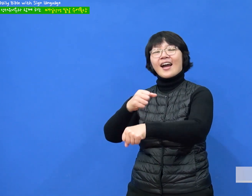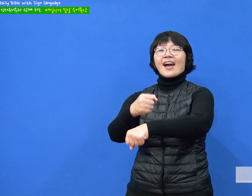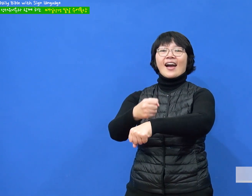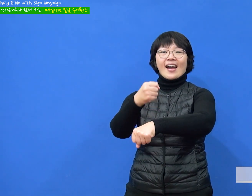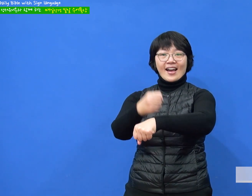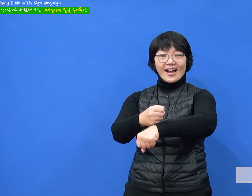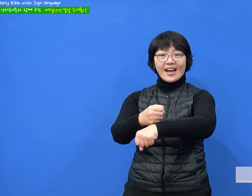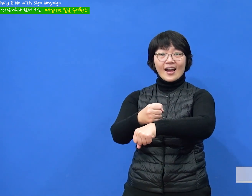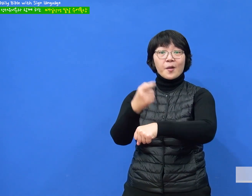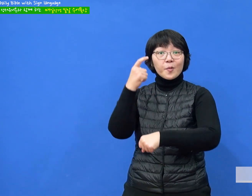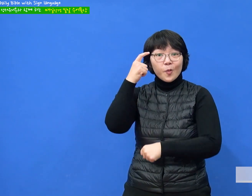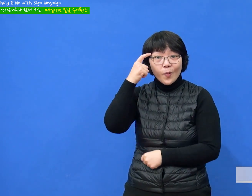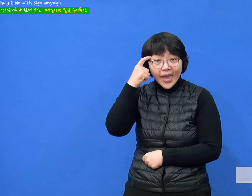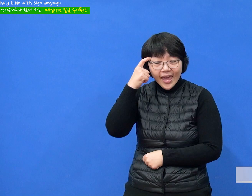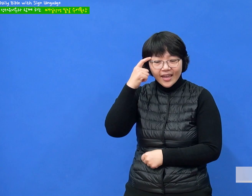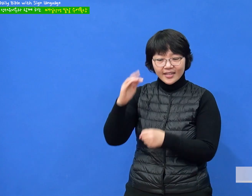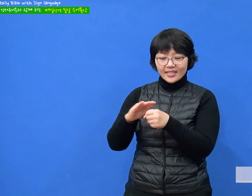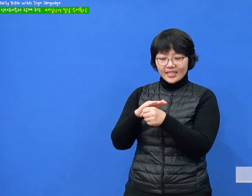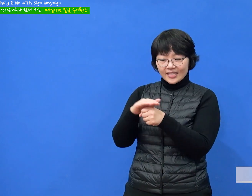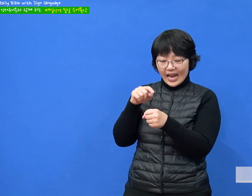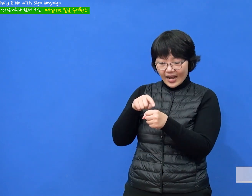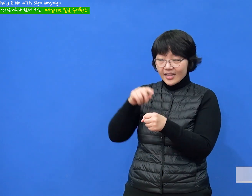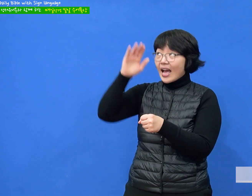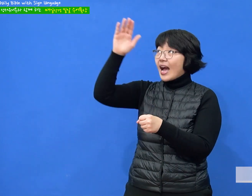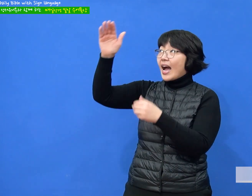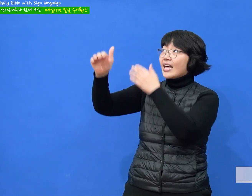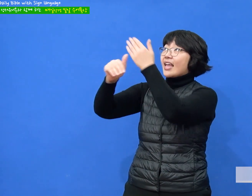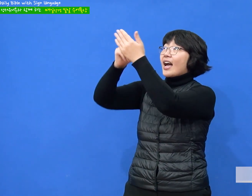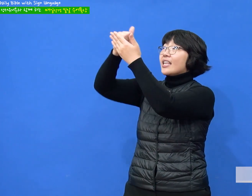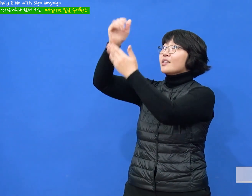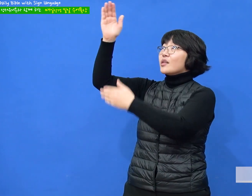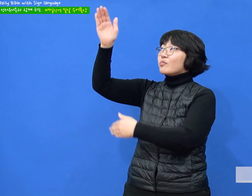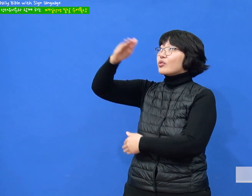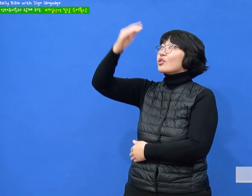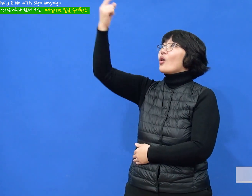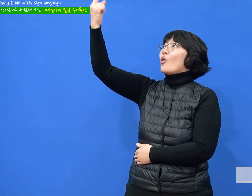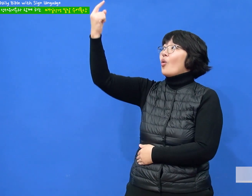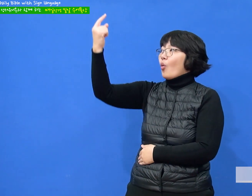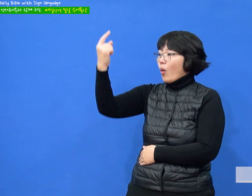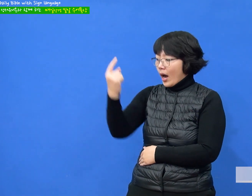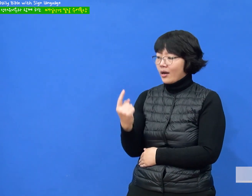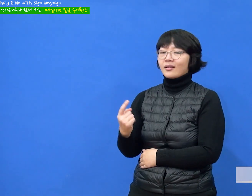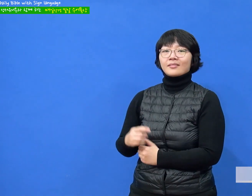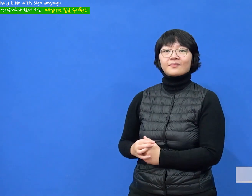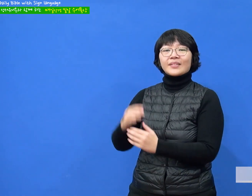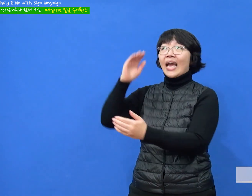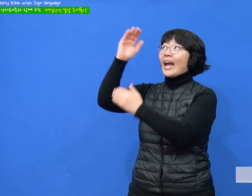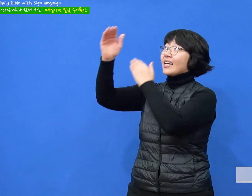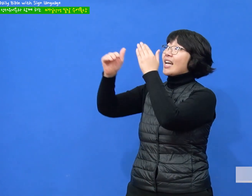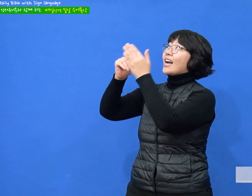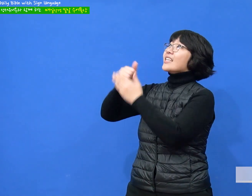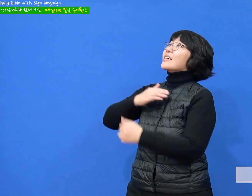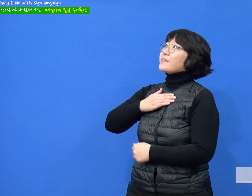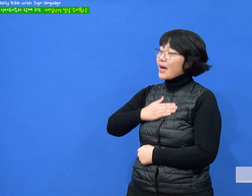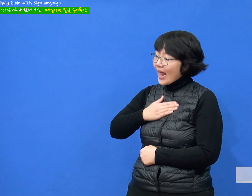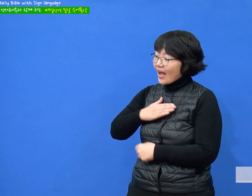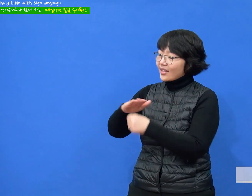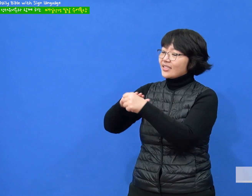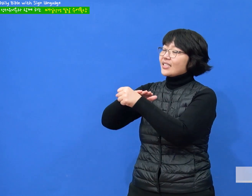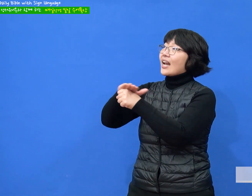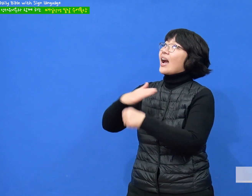사랑이 하나님께로부터이다. 하나님을 알면 사랑을 안다. 그것이